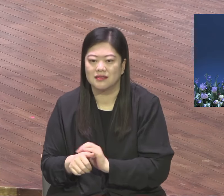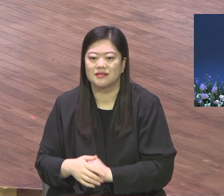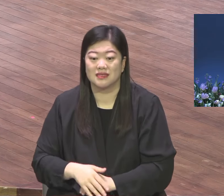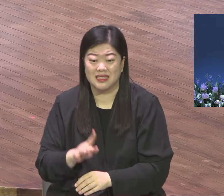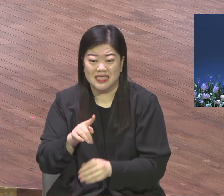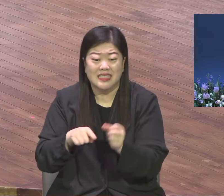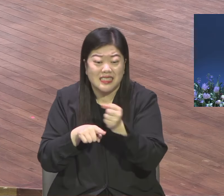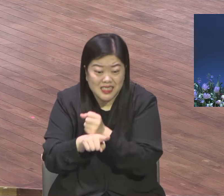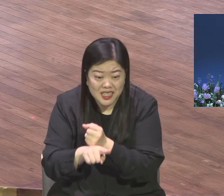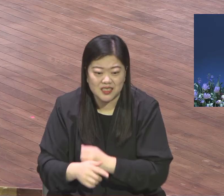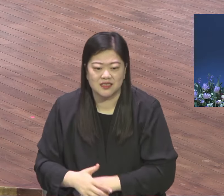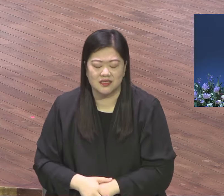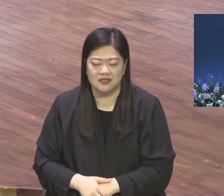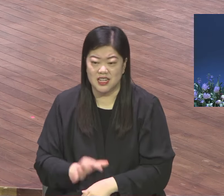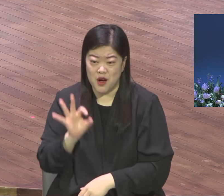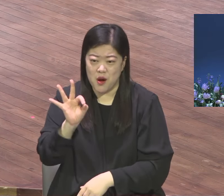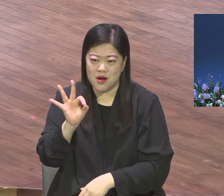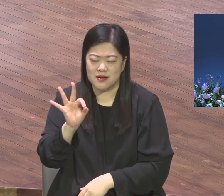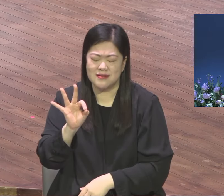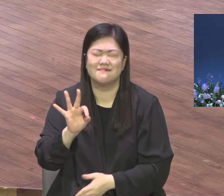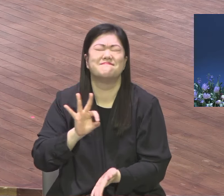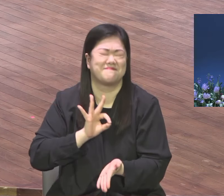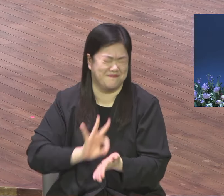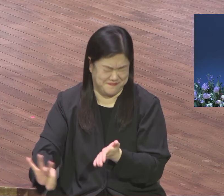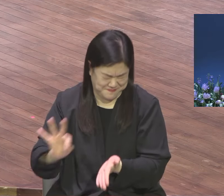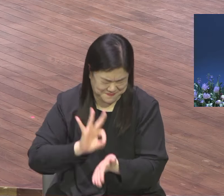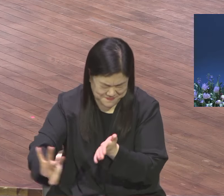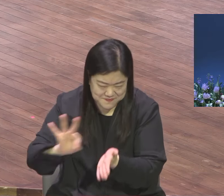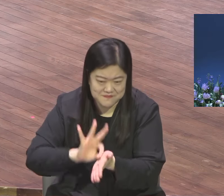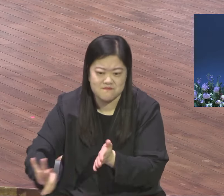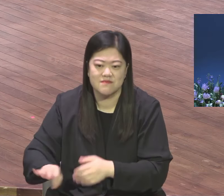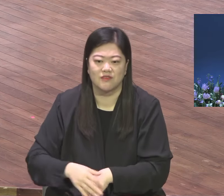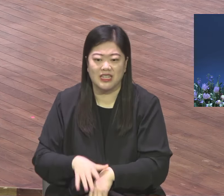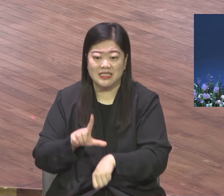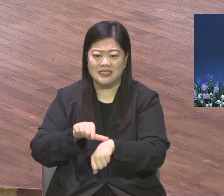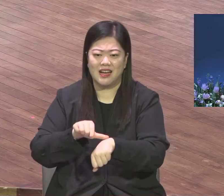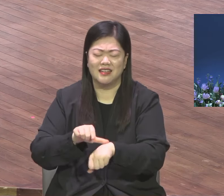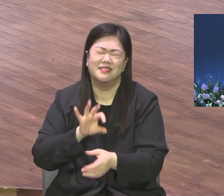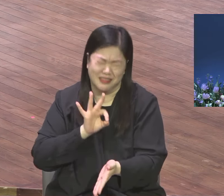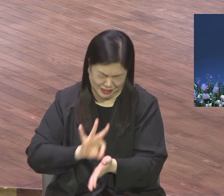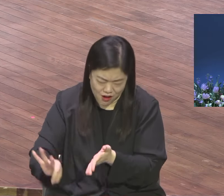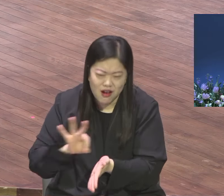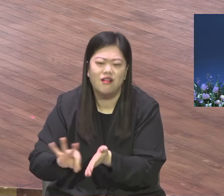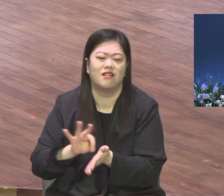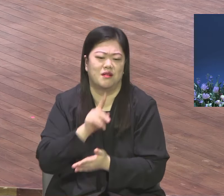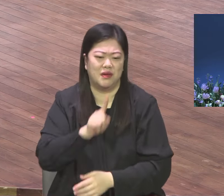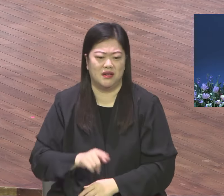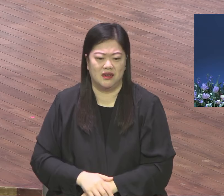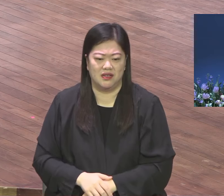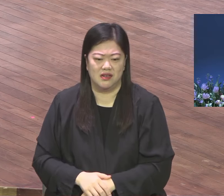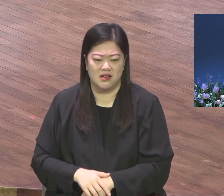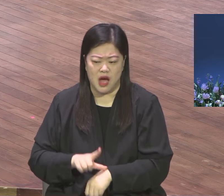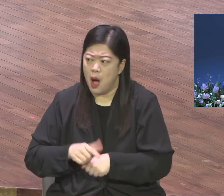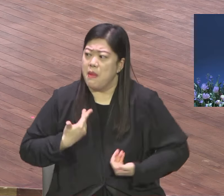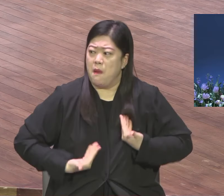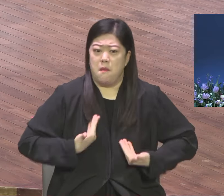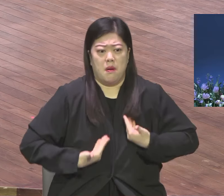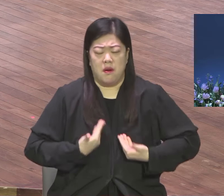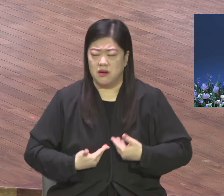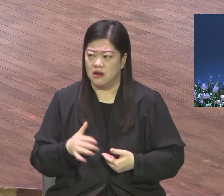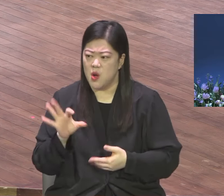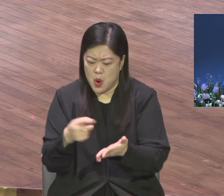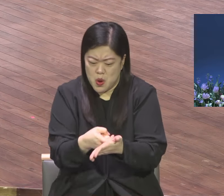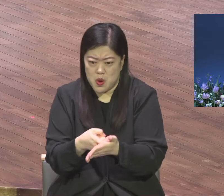물질도 시간도 아끼지 아니하리라. 아멘. 여러분의 삶이